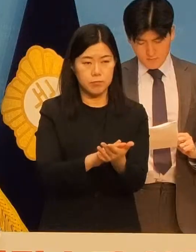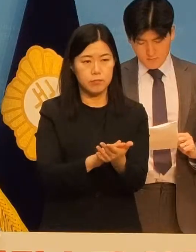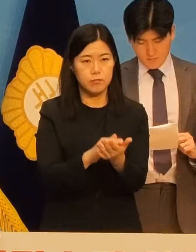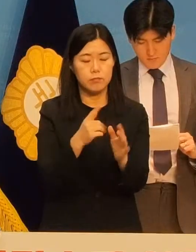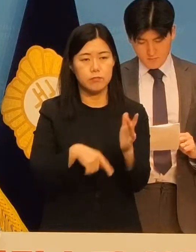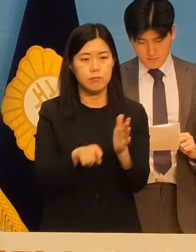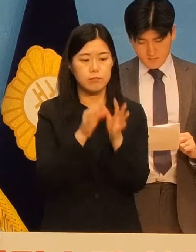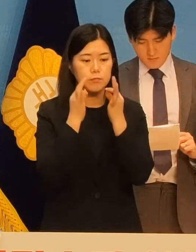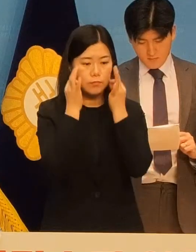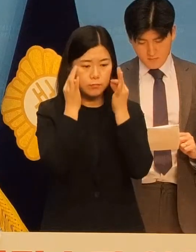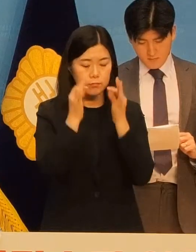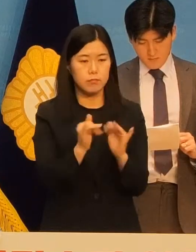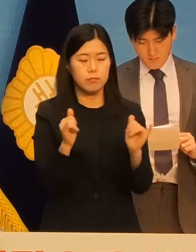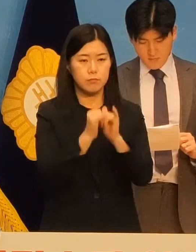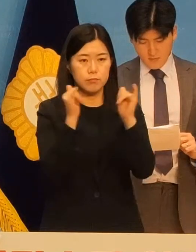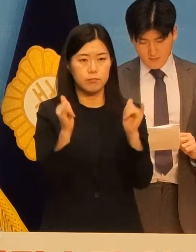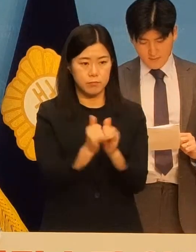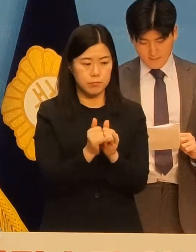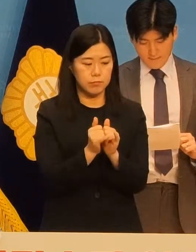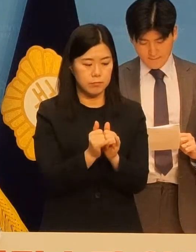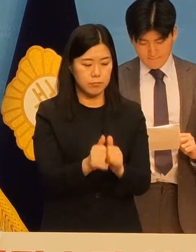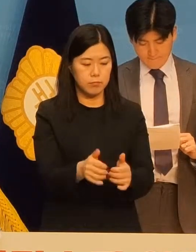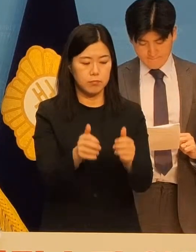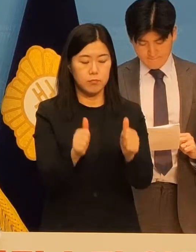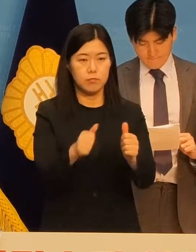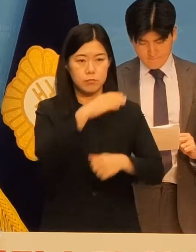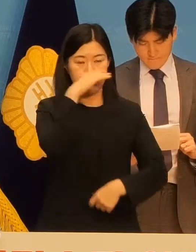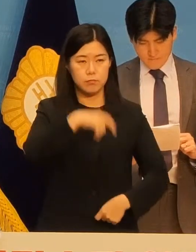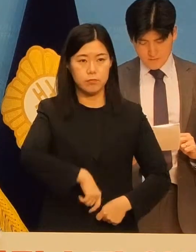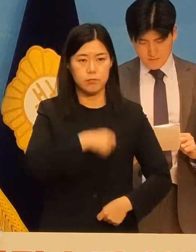있는 시민단체 사법정의 바로 세우기 시민행동입니다.